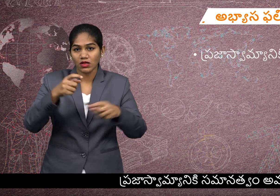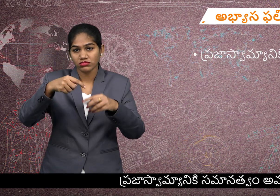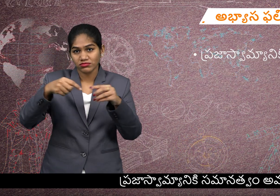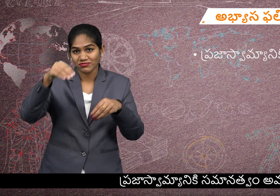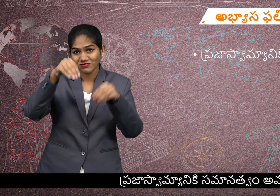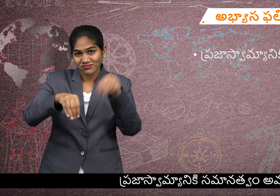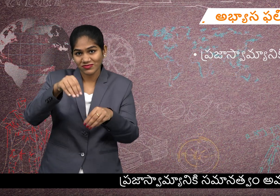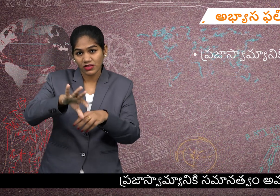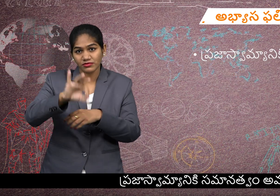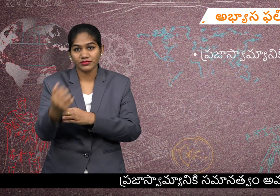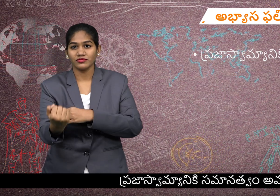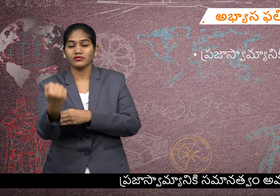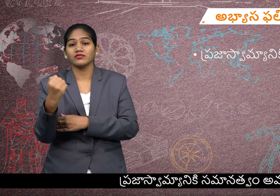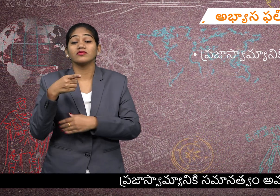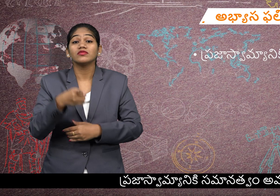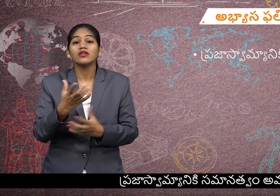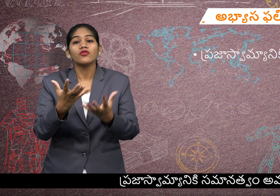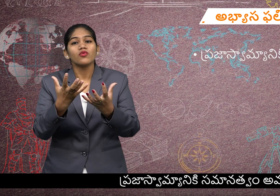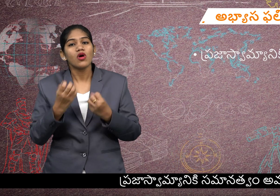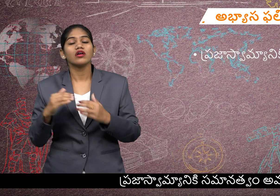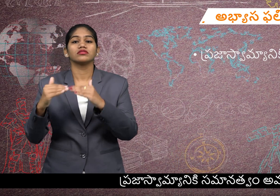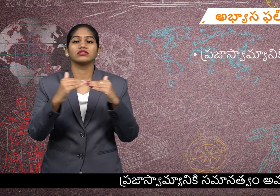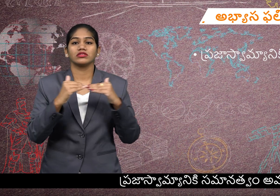ప్రజాస్వామ్యానికి సమానత్వం అవసరం.